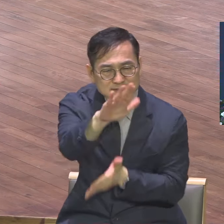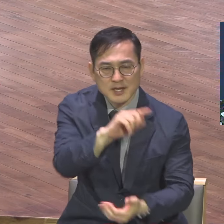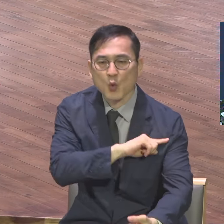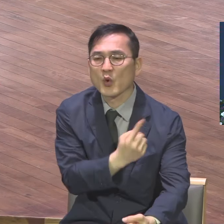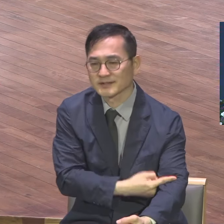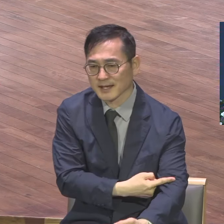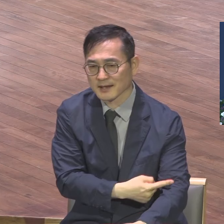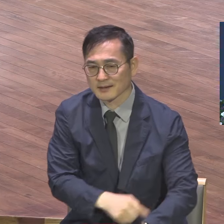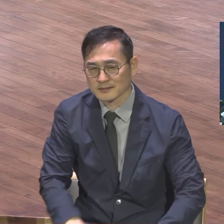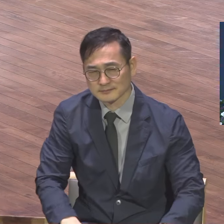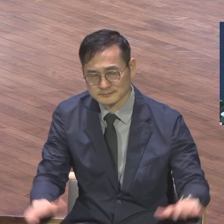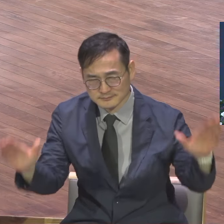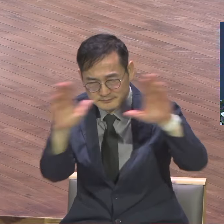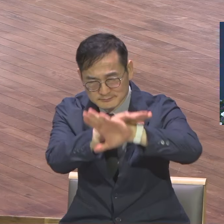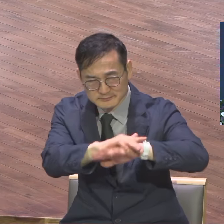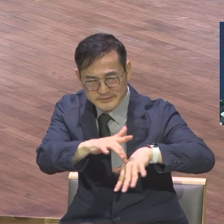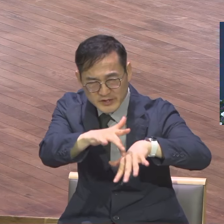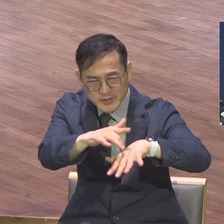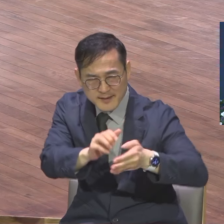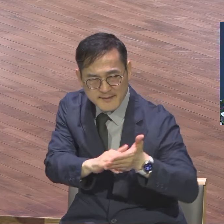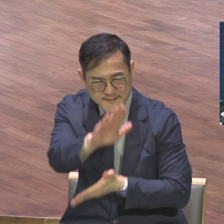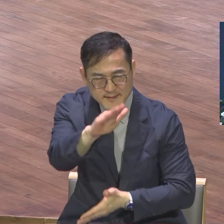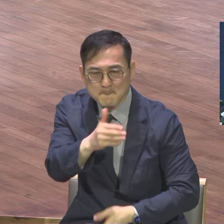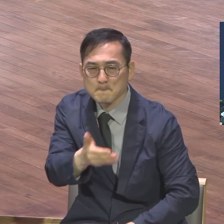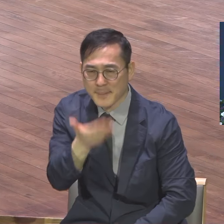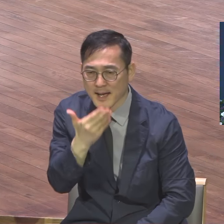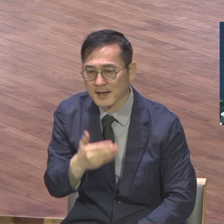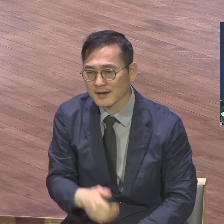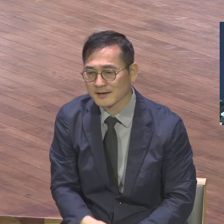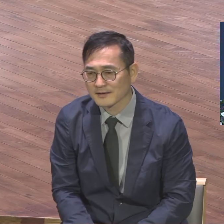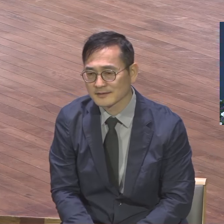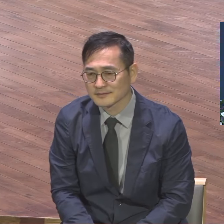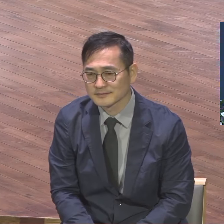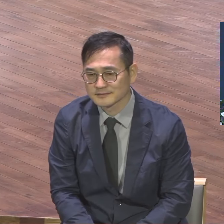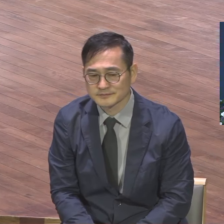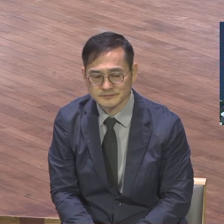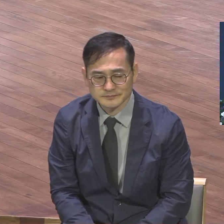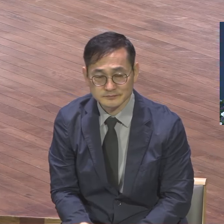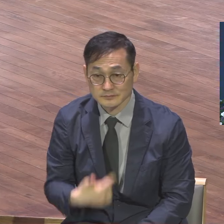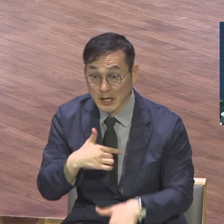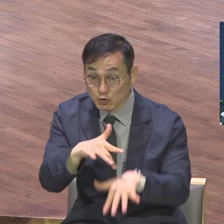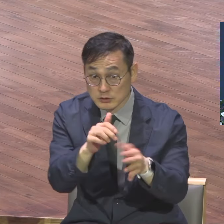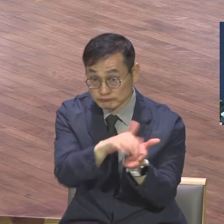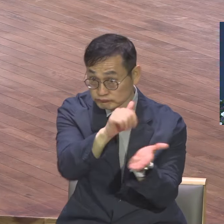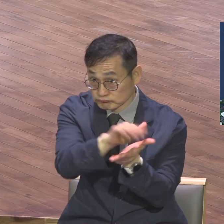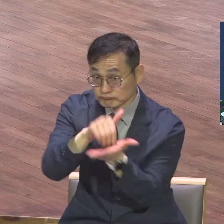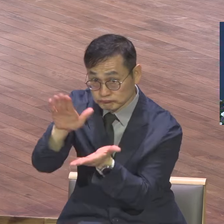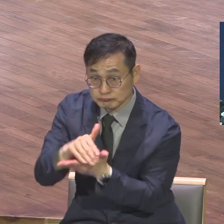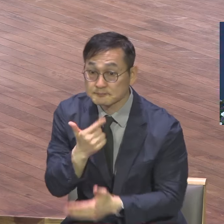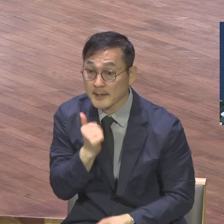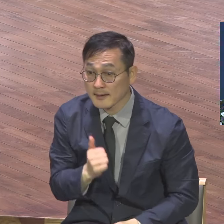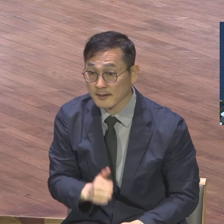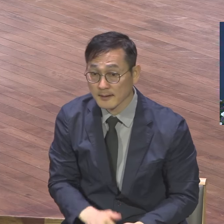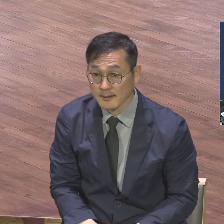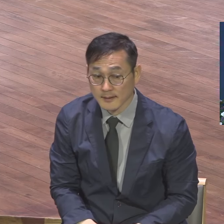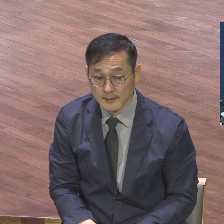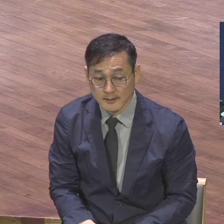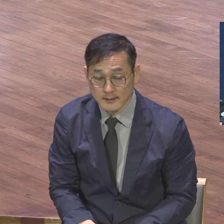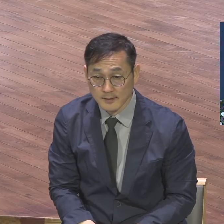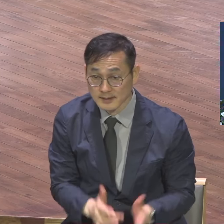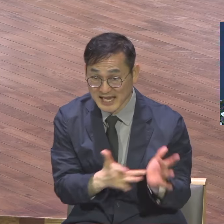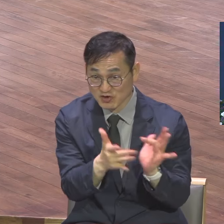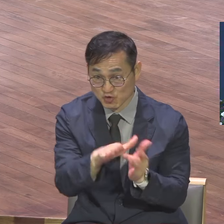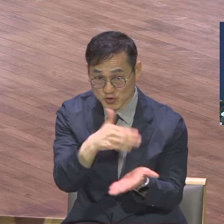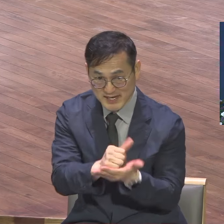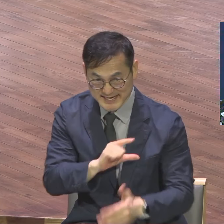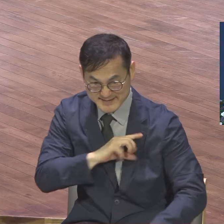있어요. 흑암의 세력을 꺾어버릴 권세. 아멘. 제가 귀신 많이 쫓아냈다니까요. 귀신 쫓아내는 예수 그리스도